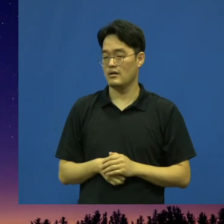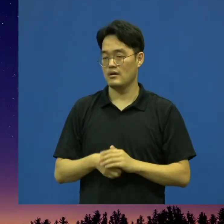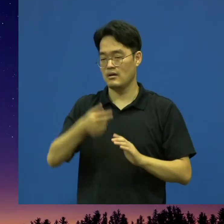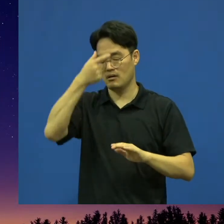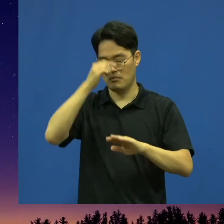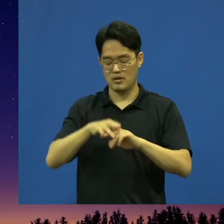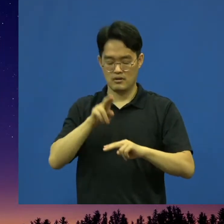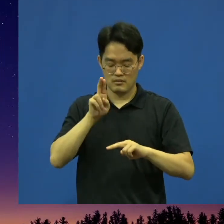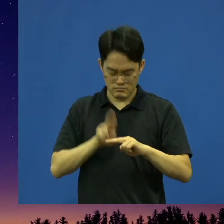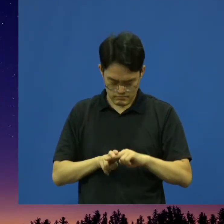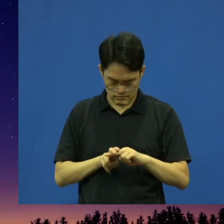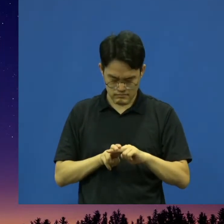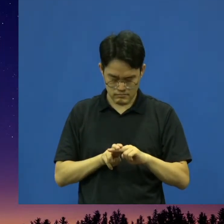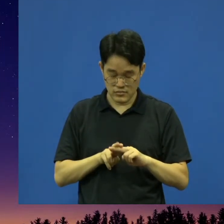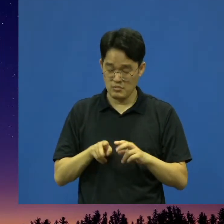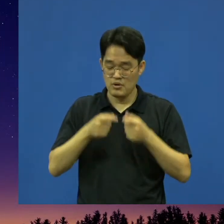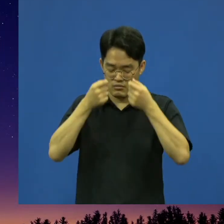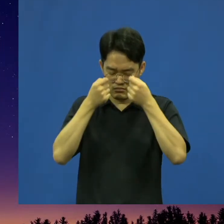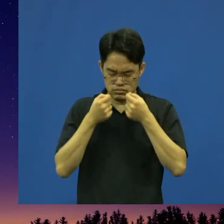앉으니까 눈물밖에 안 나더라고요.